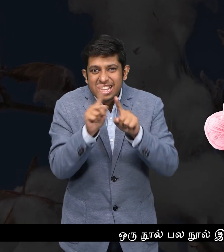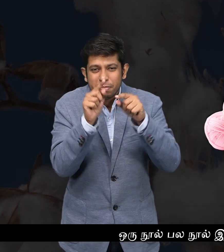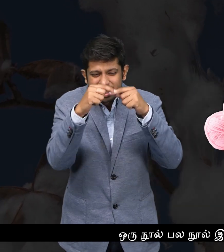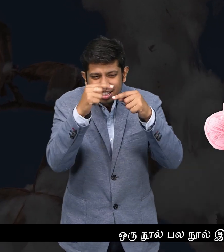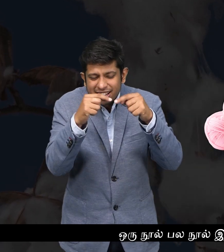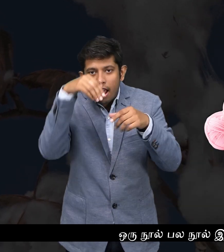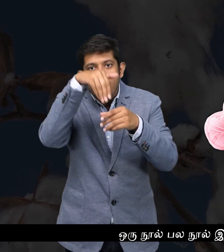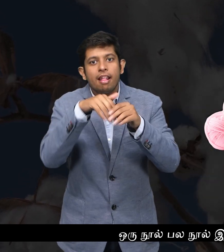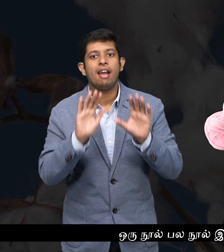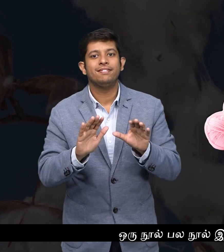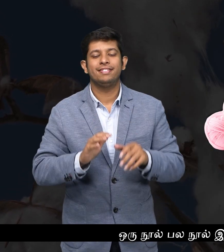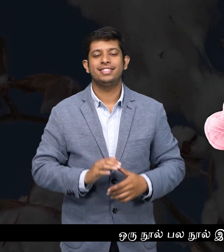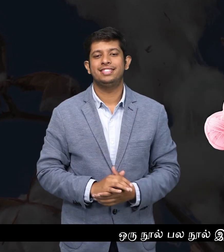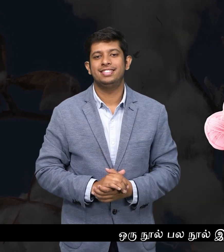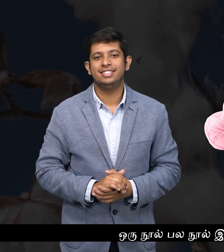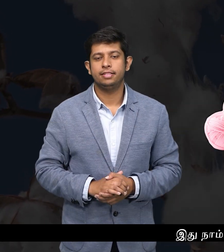முறையை போன்றது.